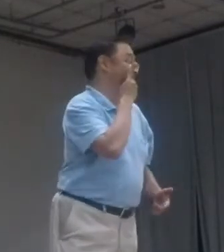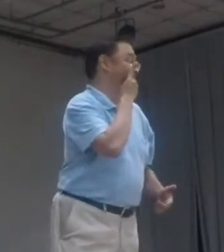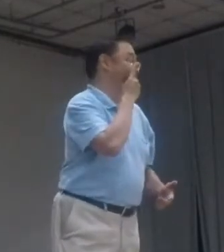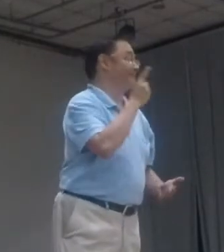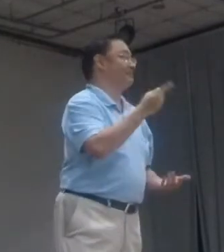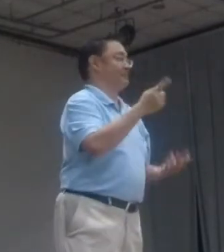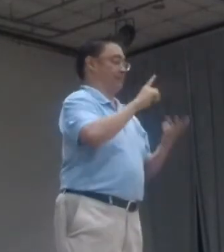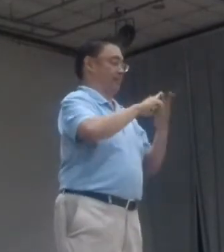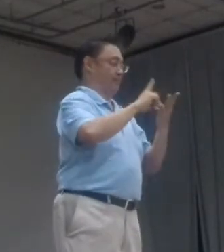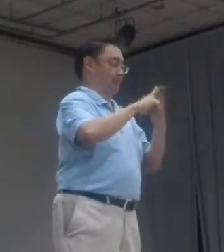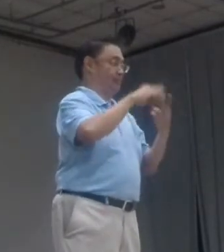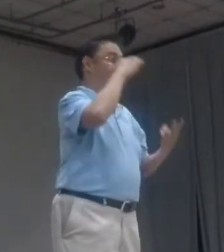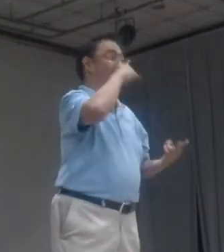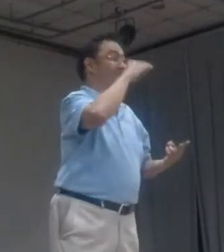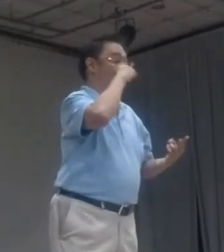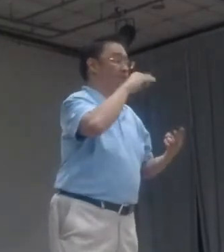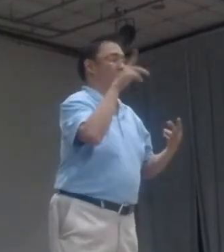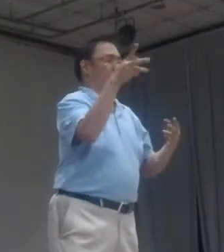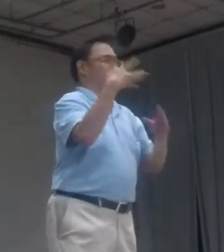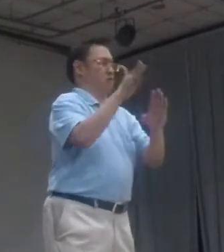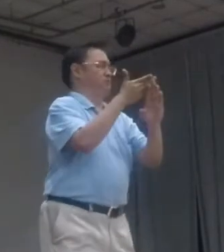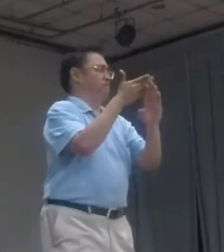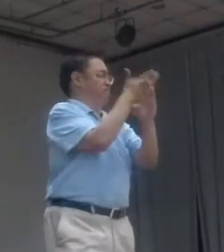na CPL.